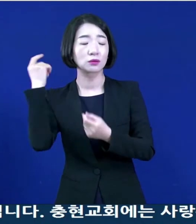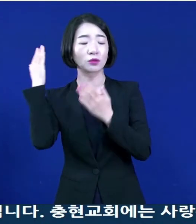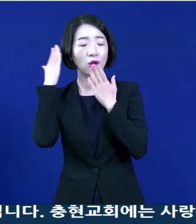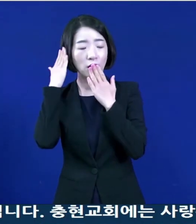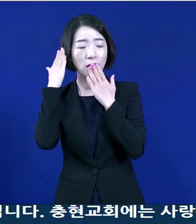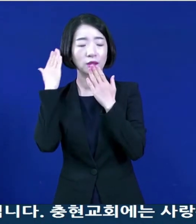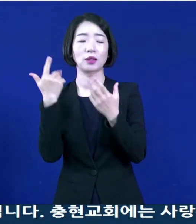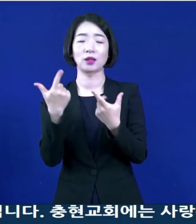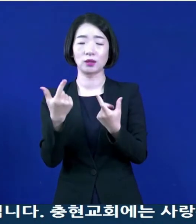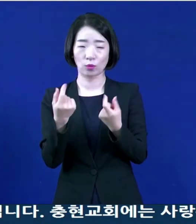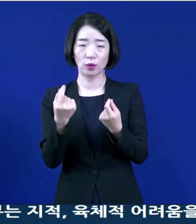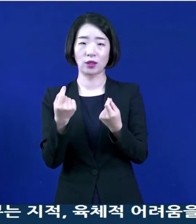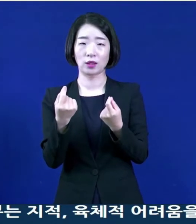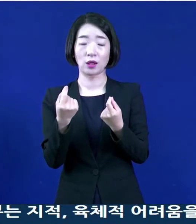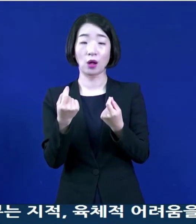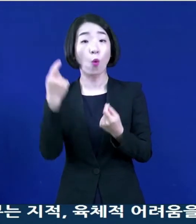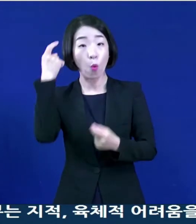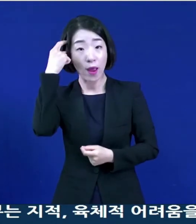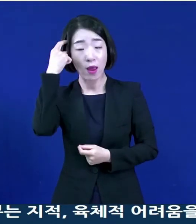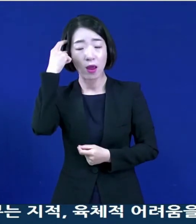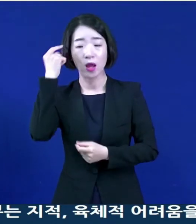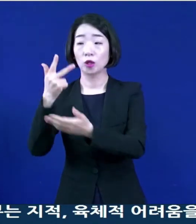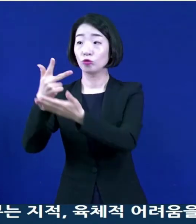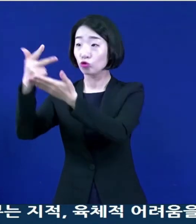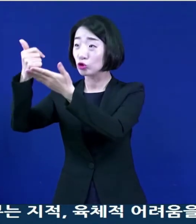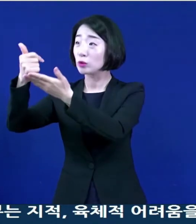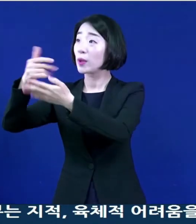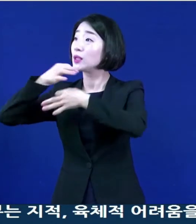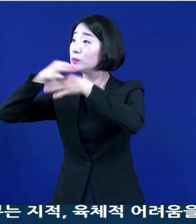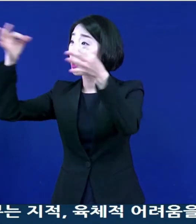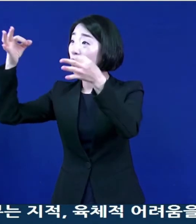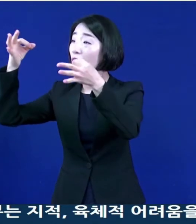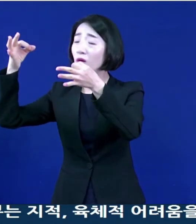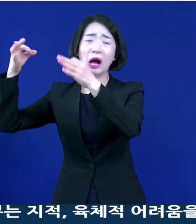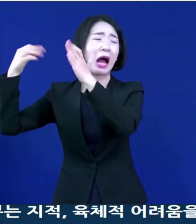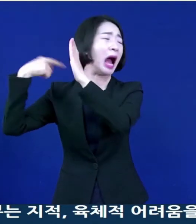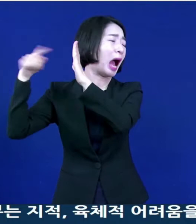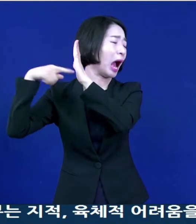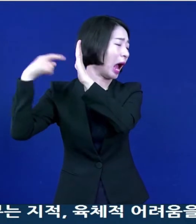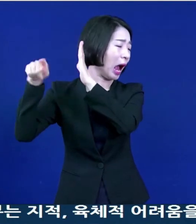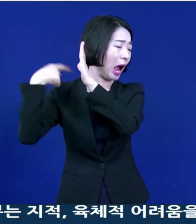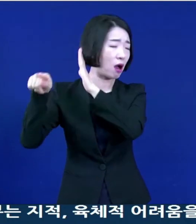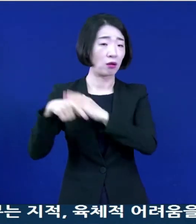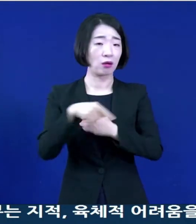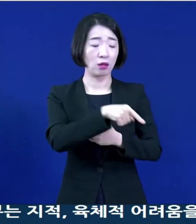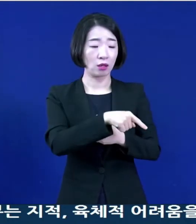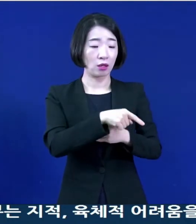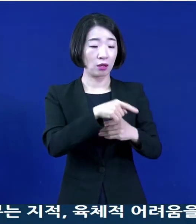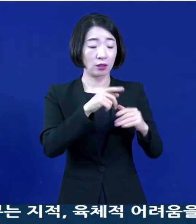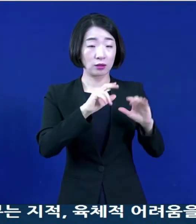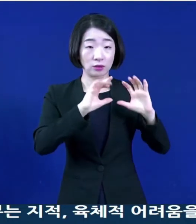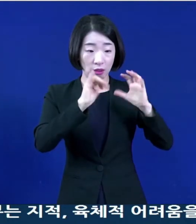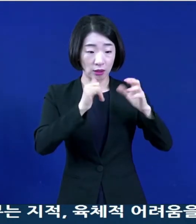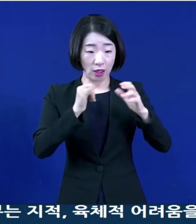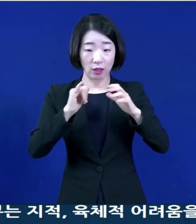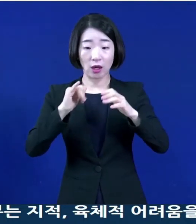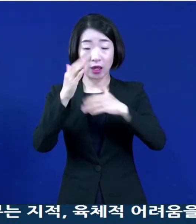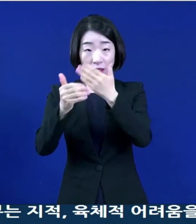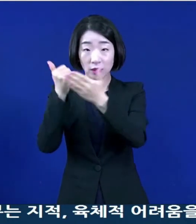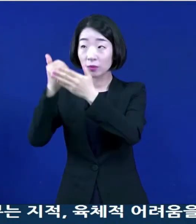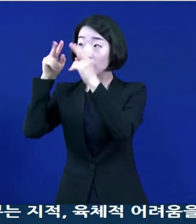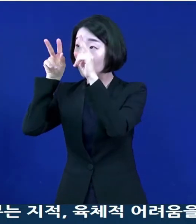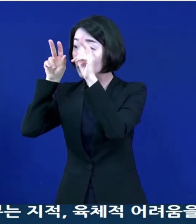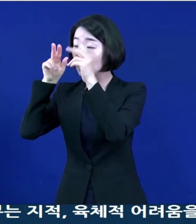주님의 음성은 잘 못 듣고요, 세상 음성은 잘 듣습니다. 진리에는